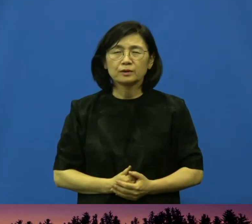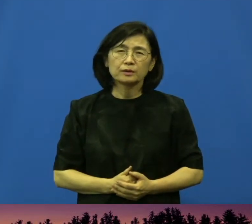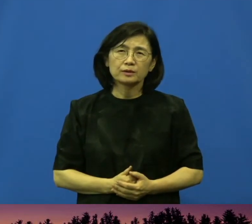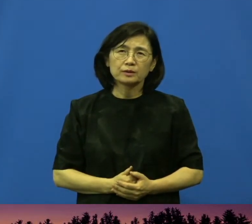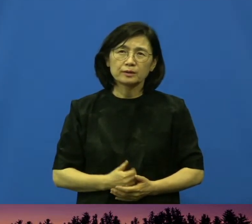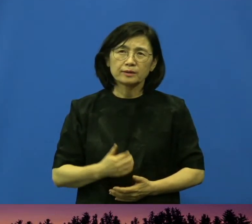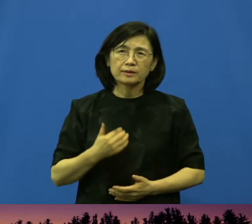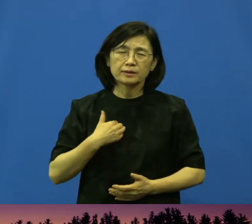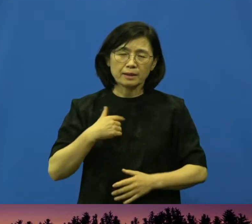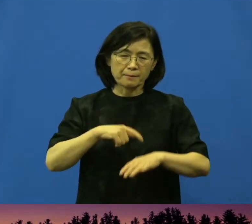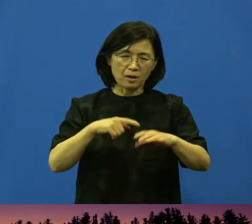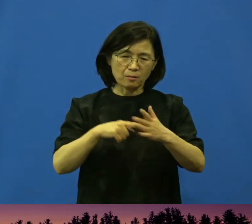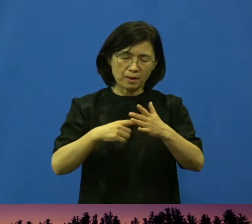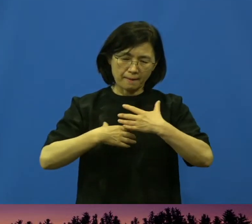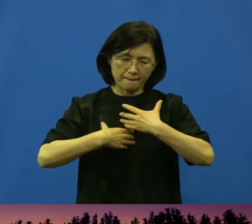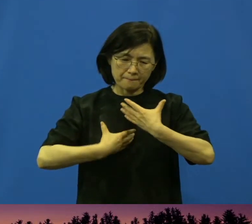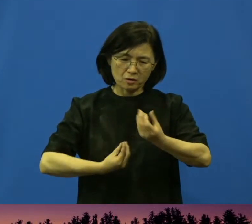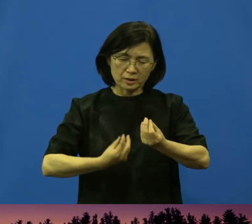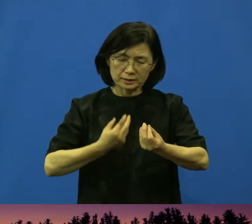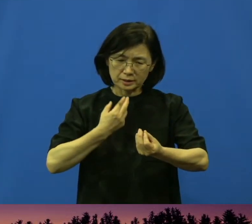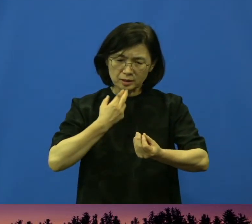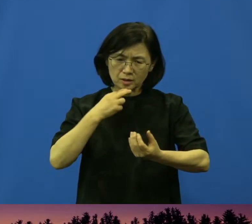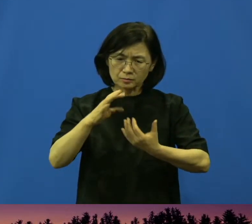없으면 뭐가 지금 꼬인 거예요.